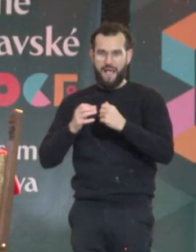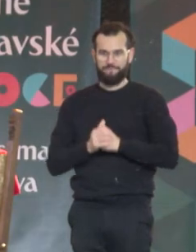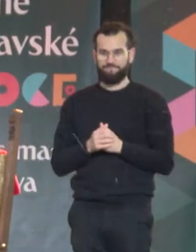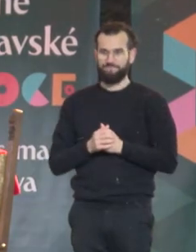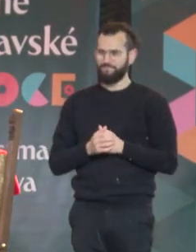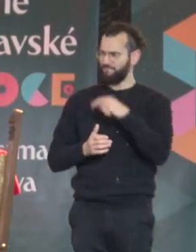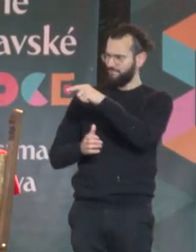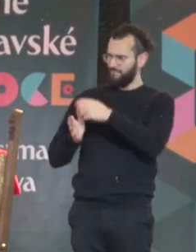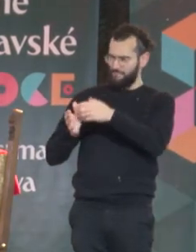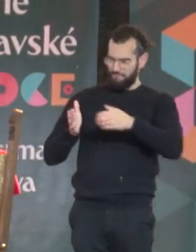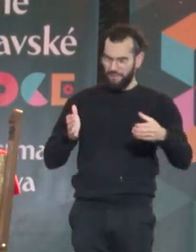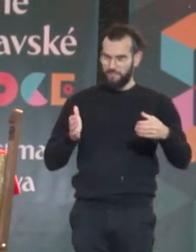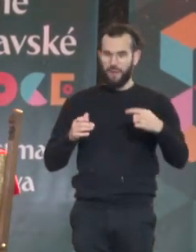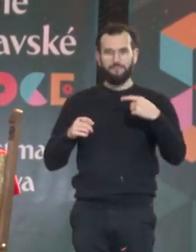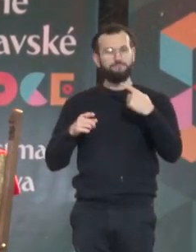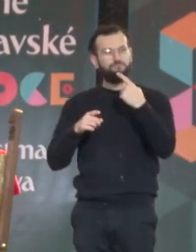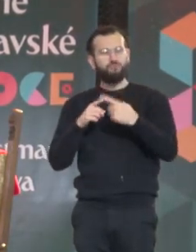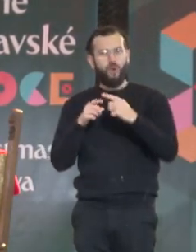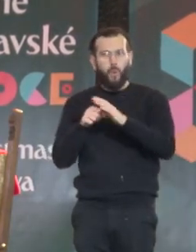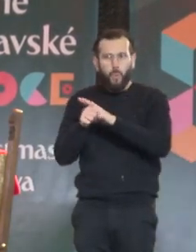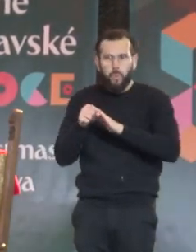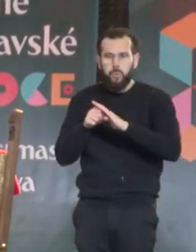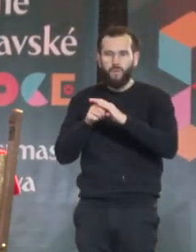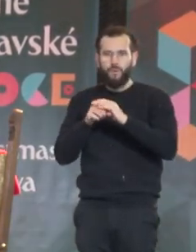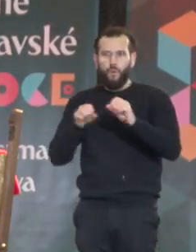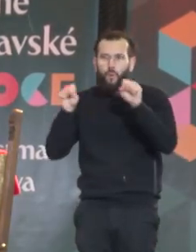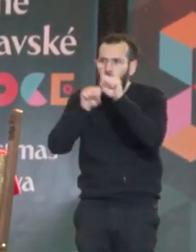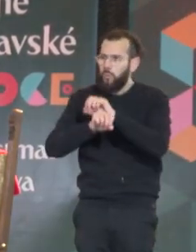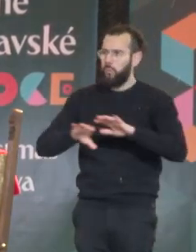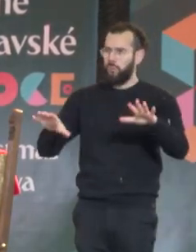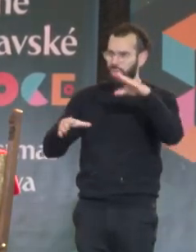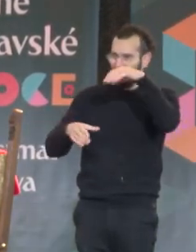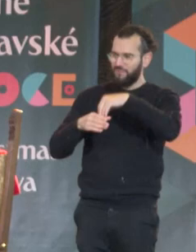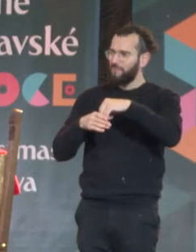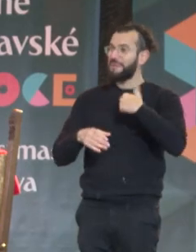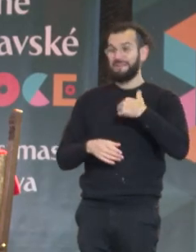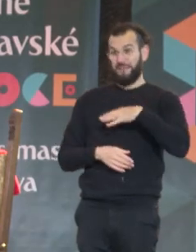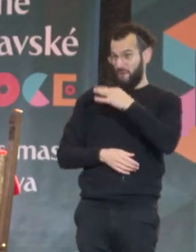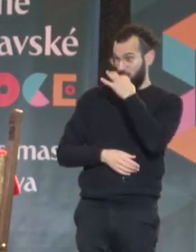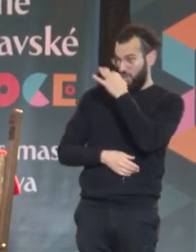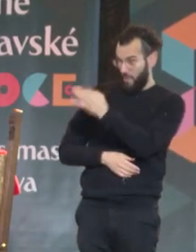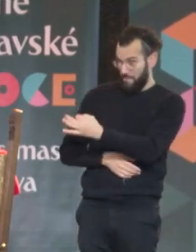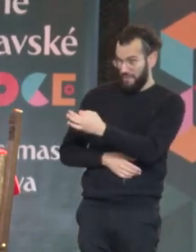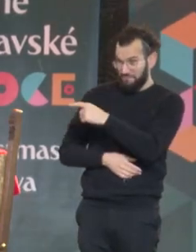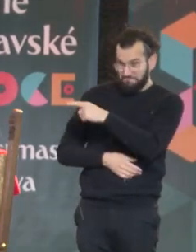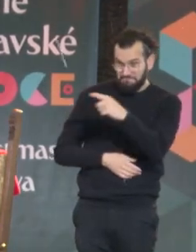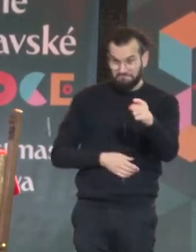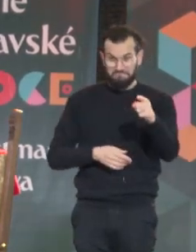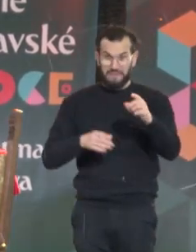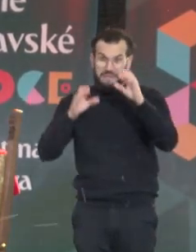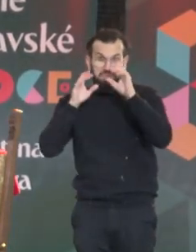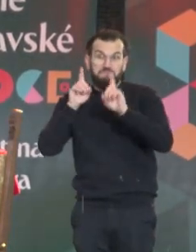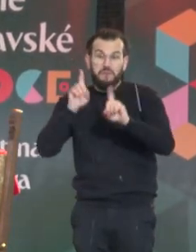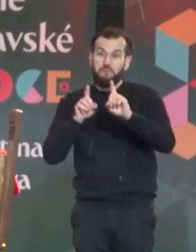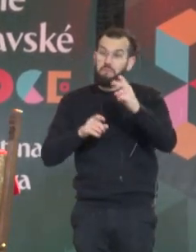Tento príbeh je naozaj veľmi tajúplný a kúzelný a moja otázka znie, možno pre divákov, ktorí ten príbeh